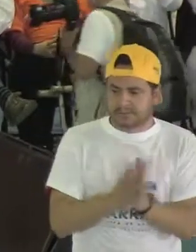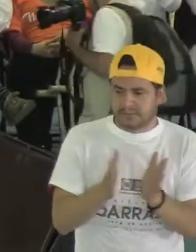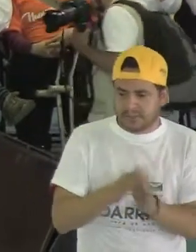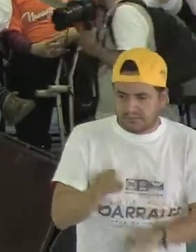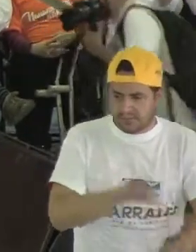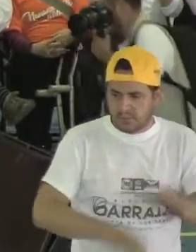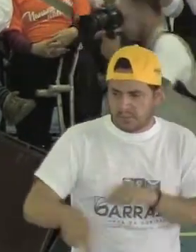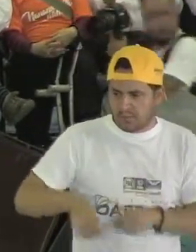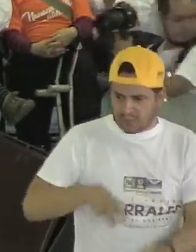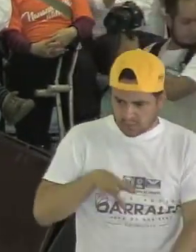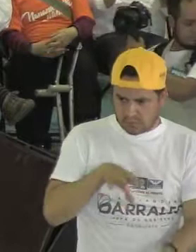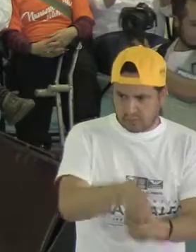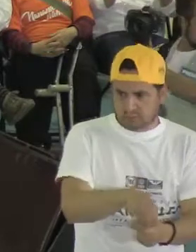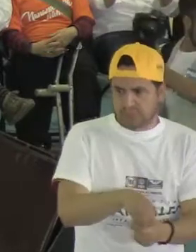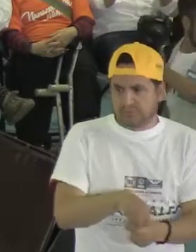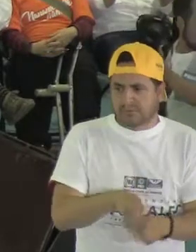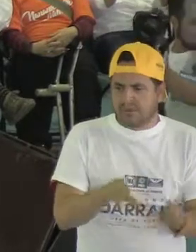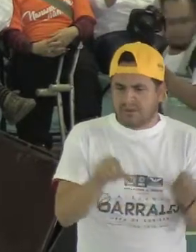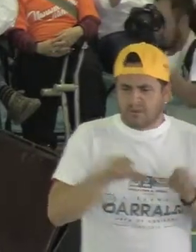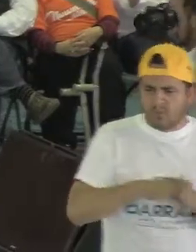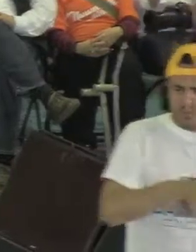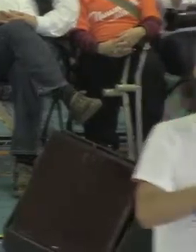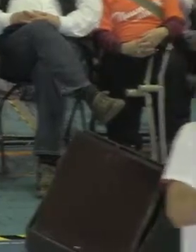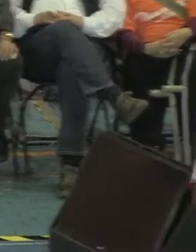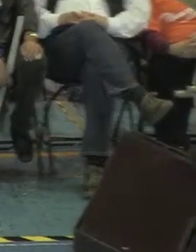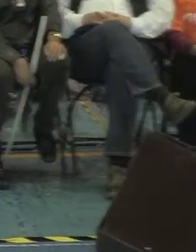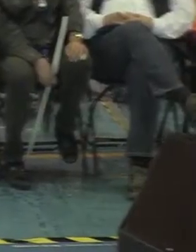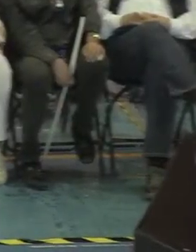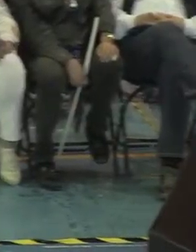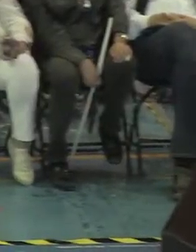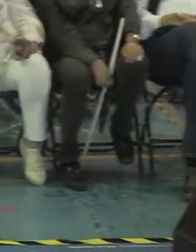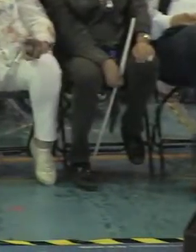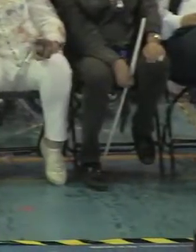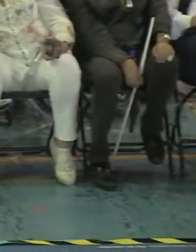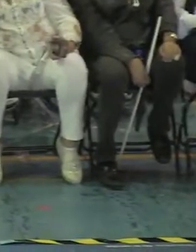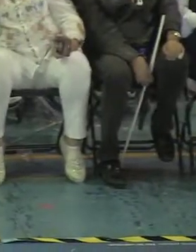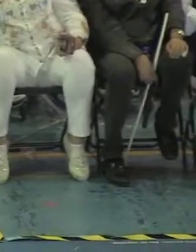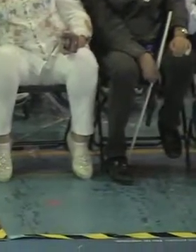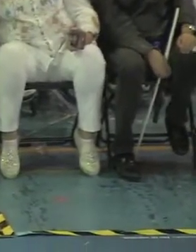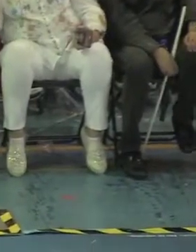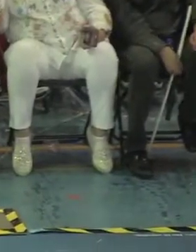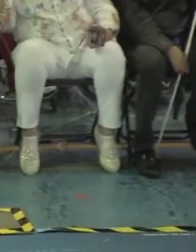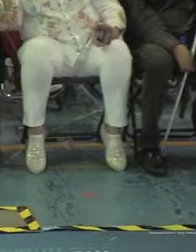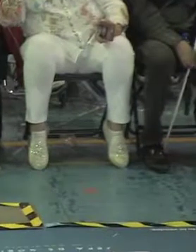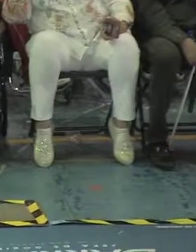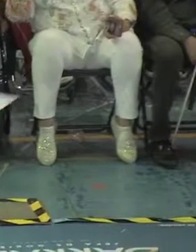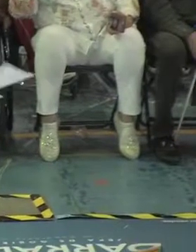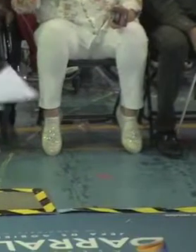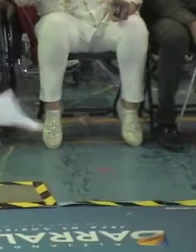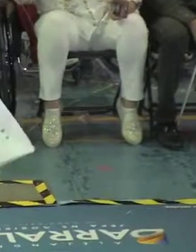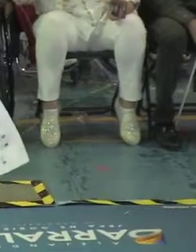¿En qué áreas? Ya ustedes lo decidirán, qué les gusta, qué saben hacer, qué quieren aprender a hacer, porque